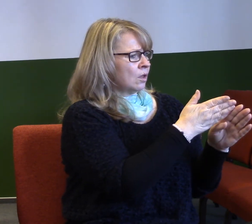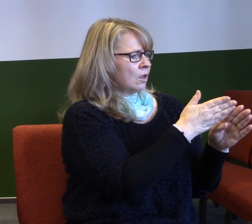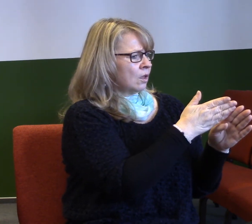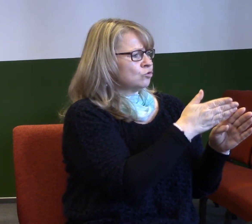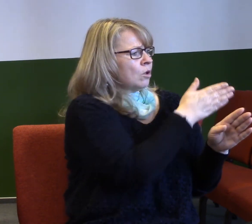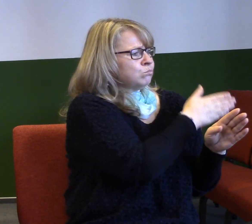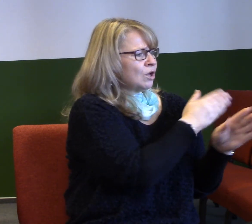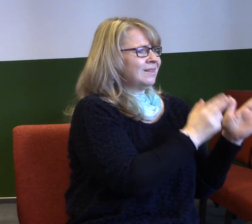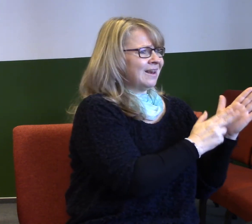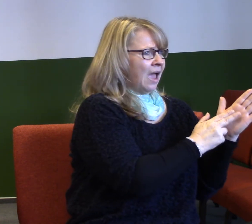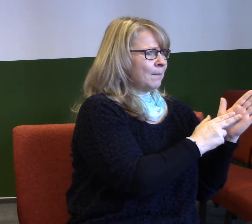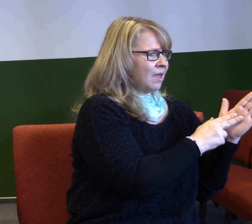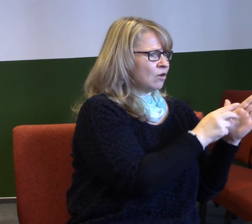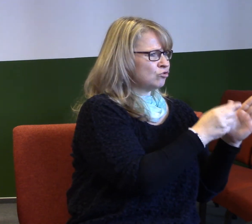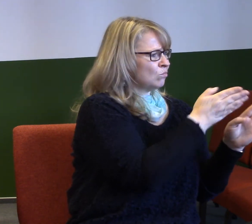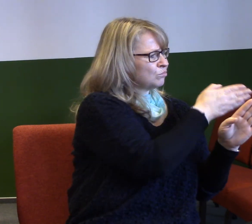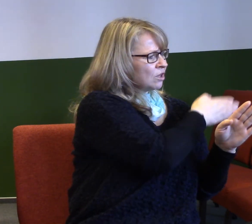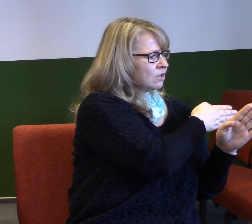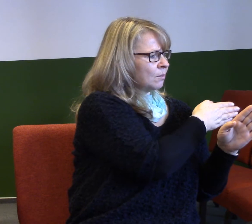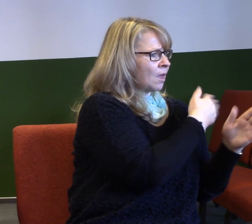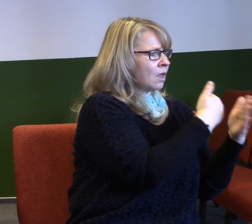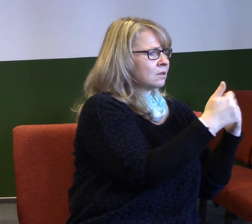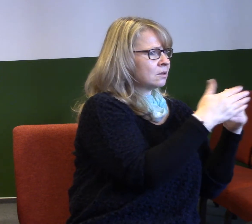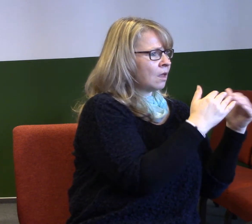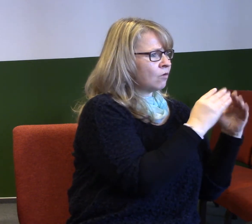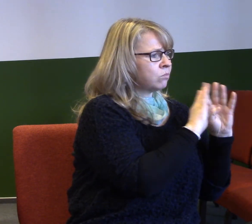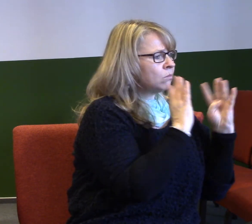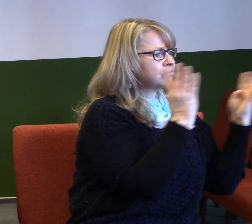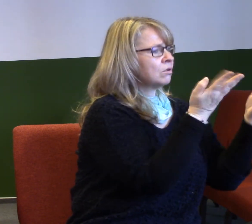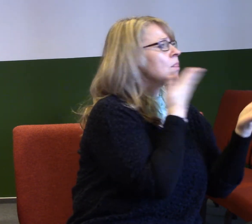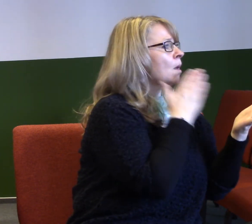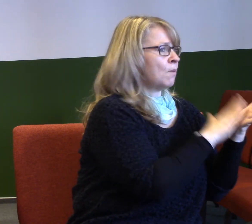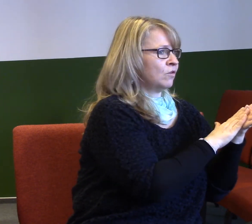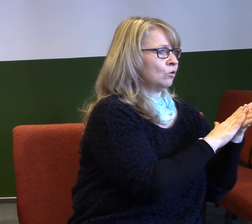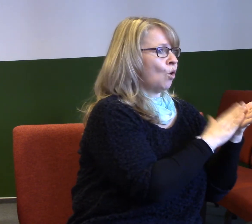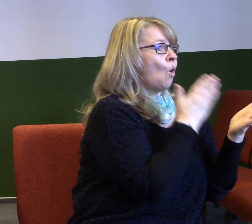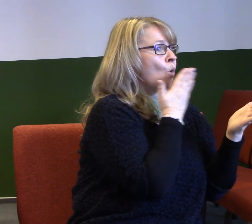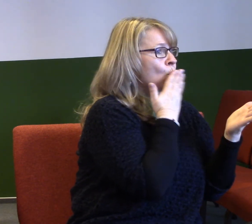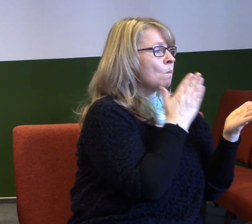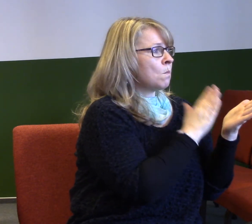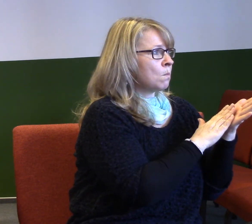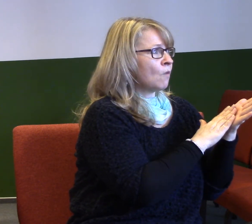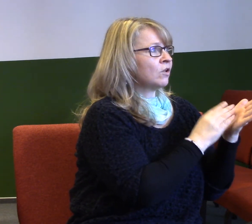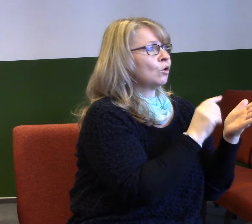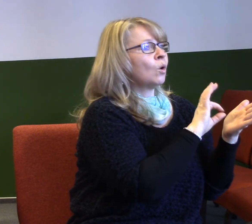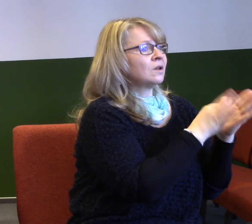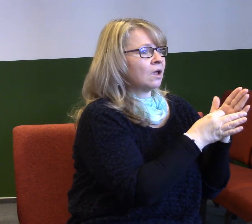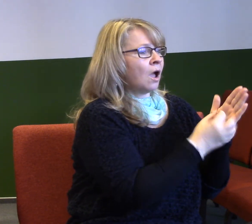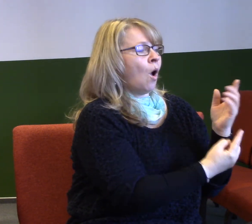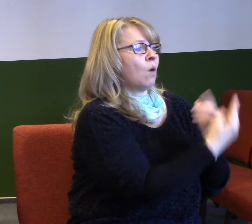mnoha desítky let, tak si jim nikdy nepodařil nic postavit. Přišel člověk, který měl vizi a